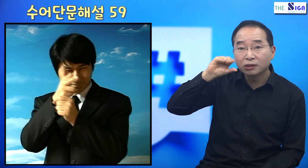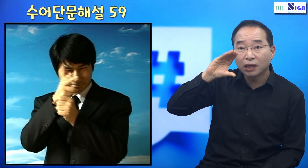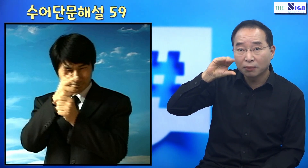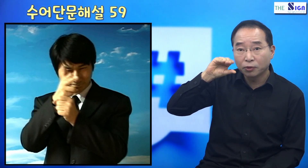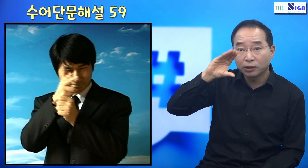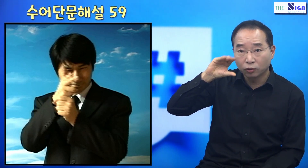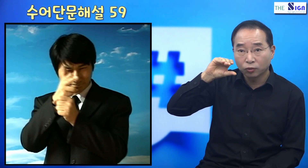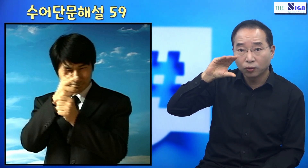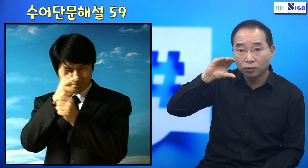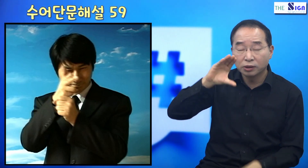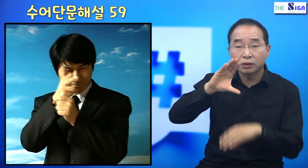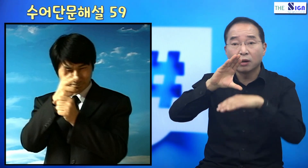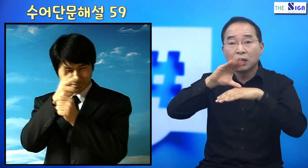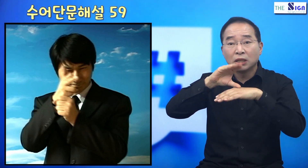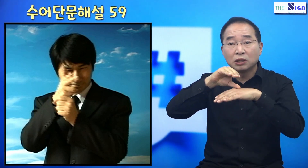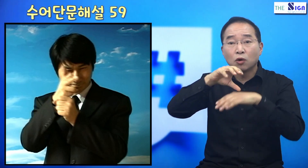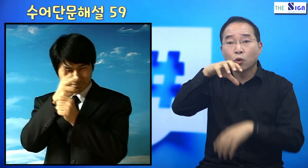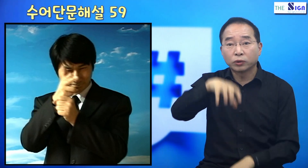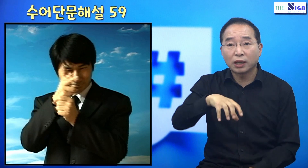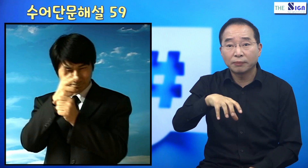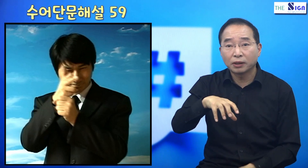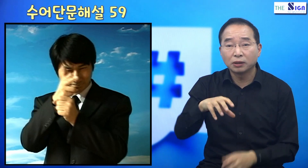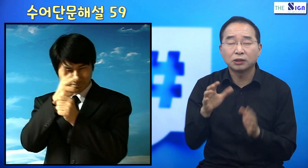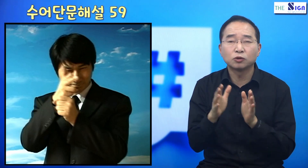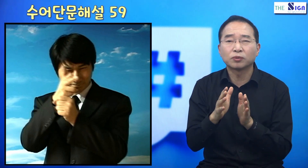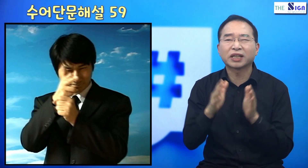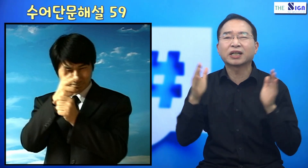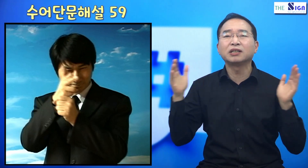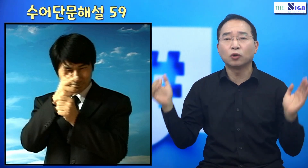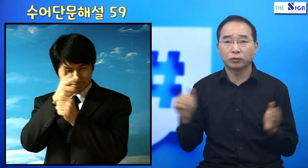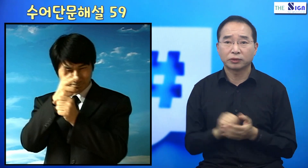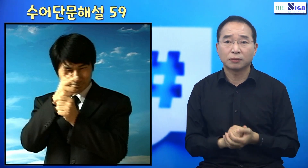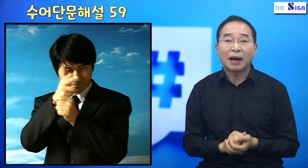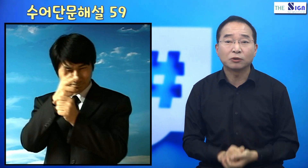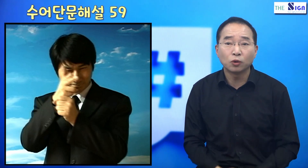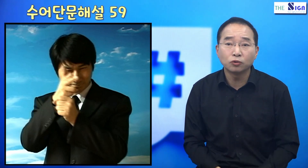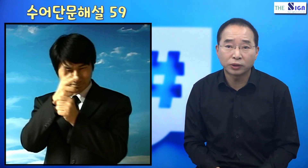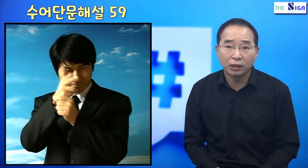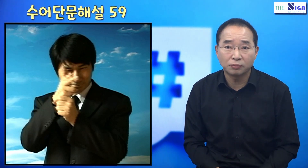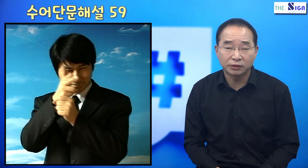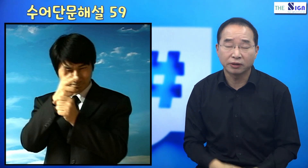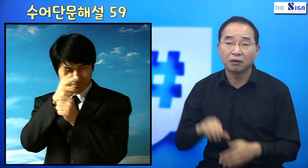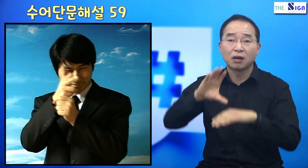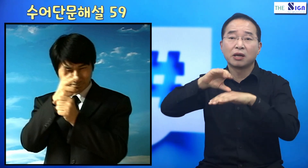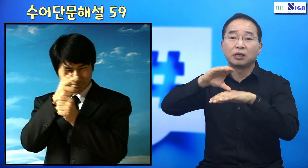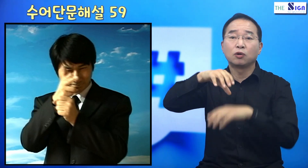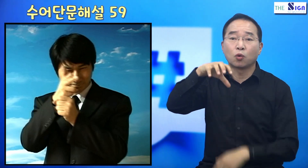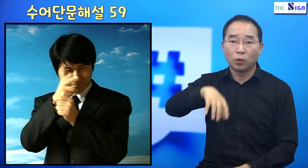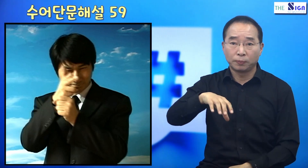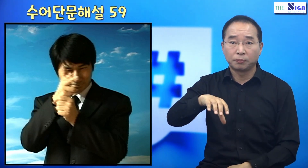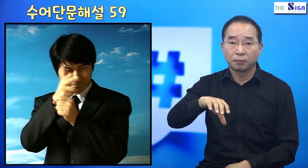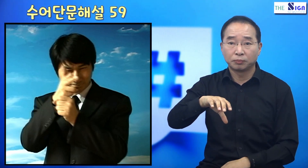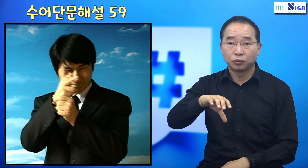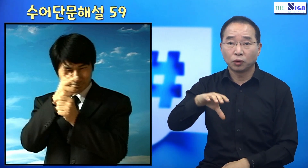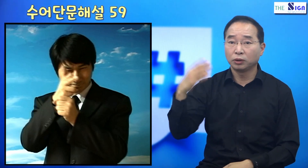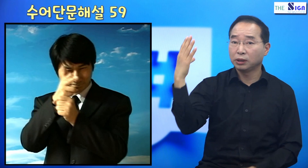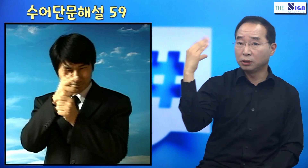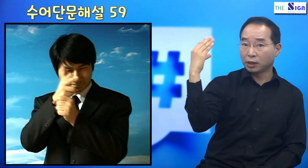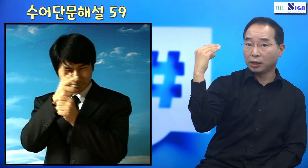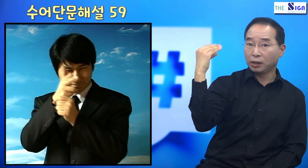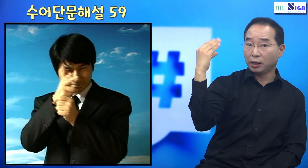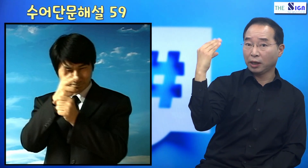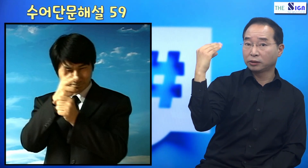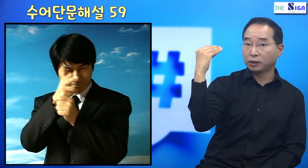영상을 찍는다라는 표현이 이것도. 그래서 이거 곧 하면은 이건 좀 큰 곳, 방송국 개념을 써요. 이거 곧.